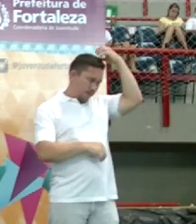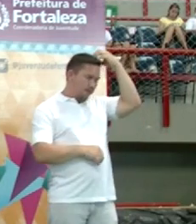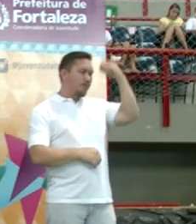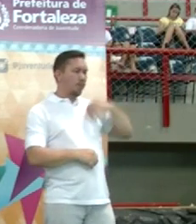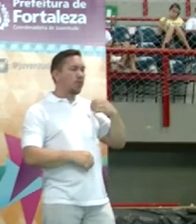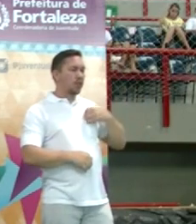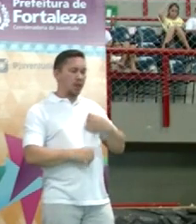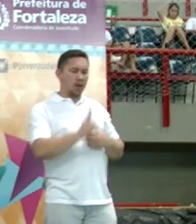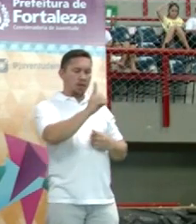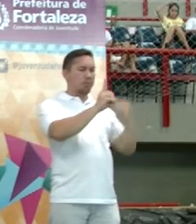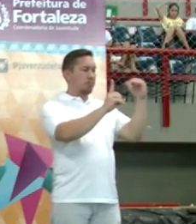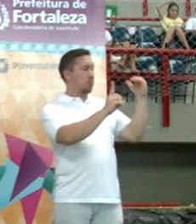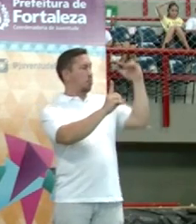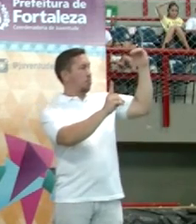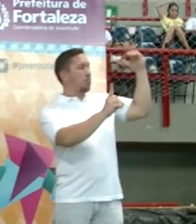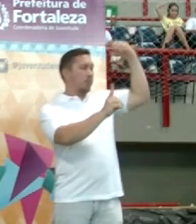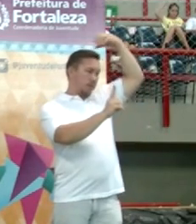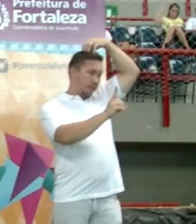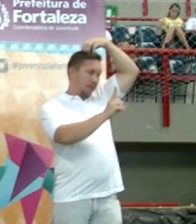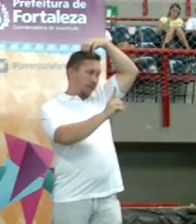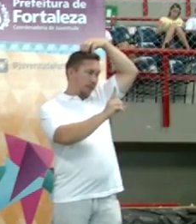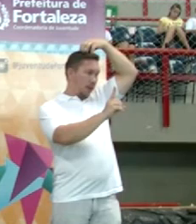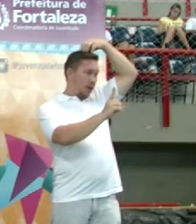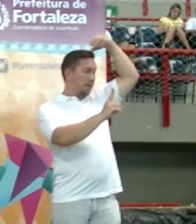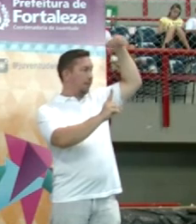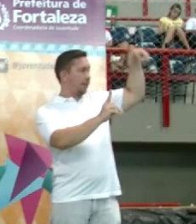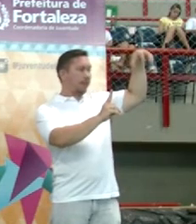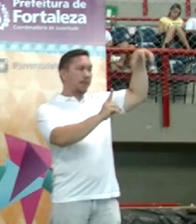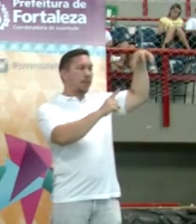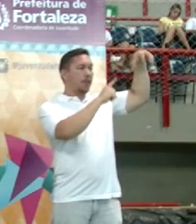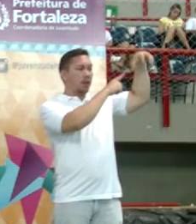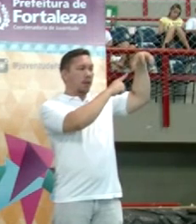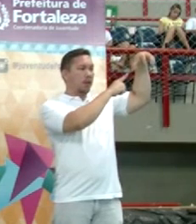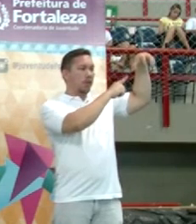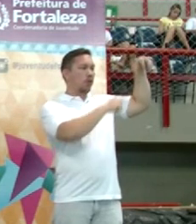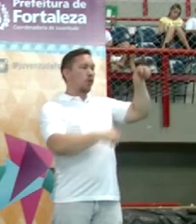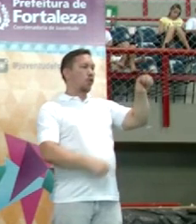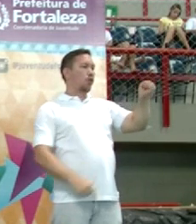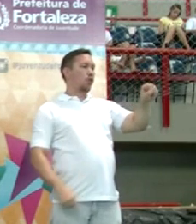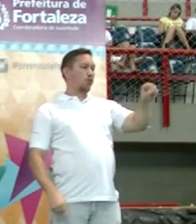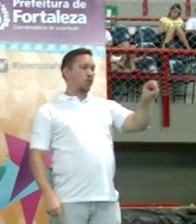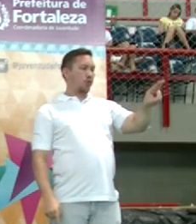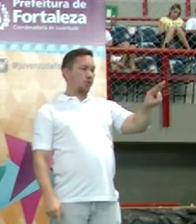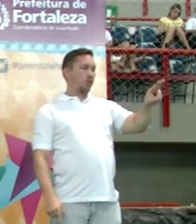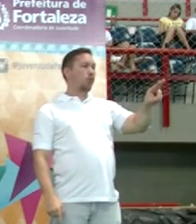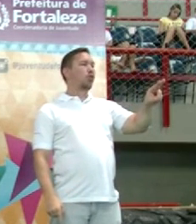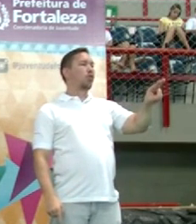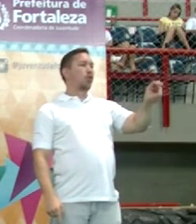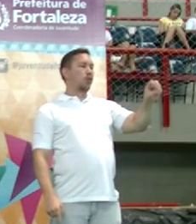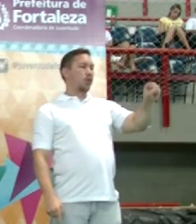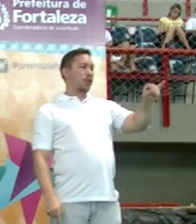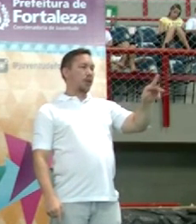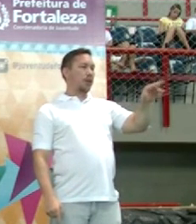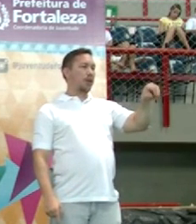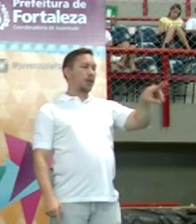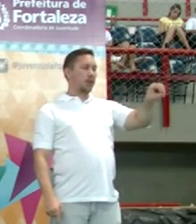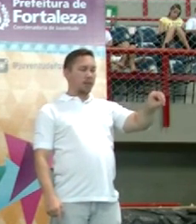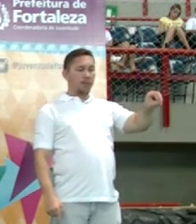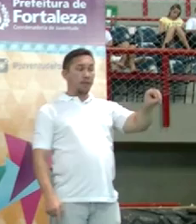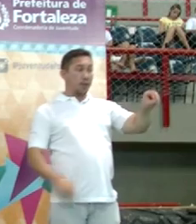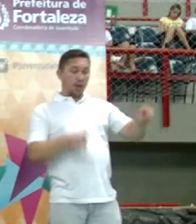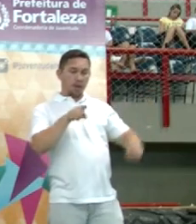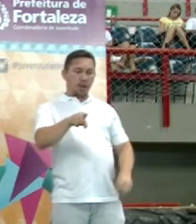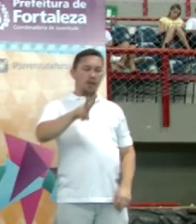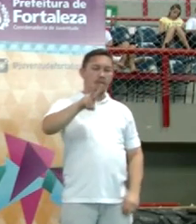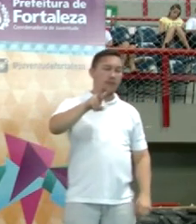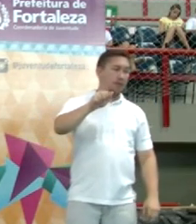cara maior do que ele? Existe. A gente chama esse cara que é acima dele de suzerano, tá? Ele é um